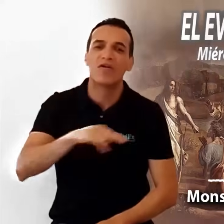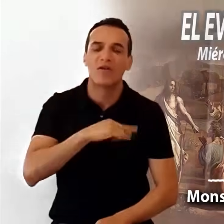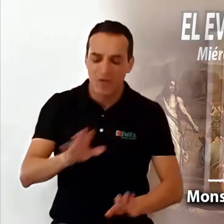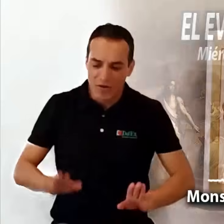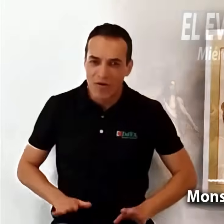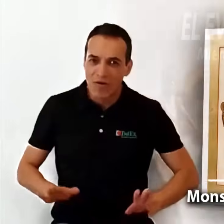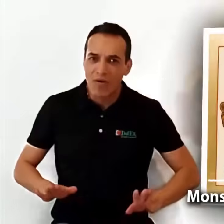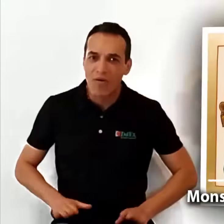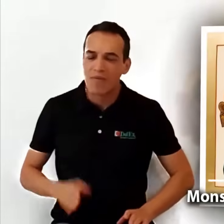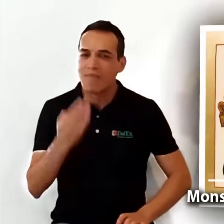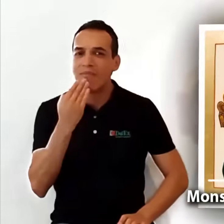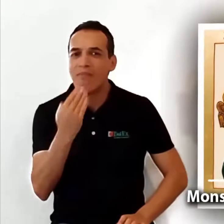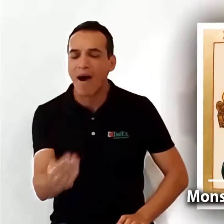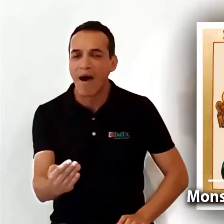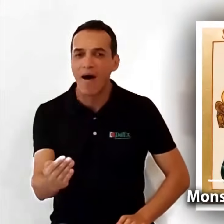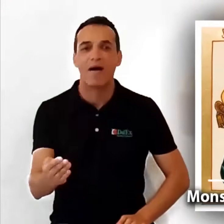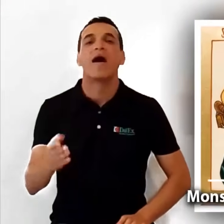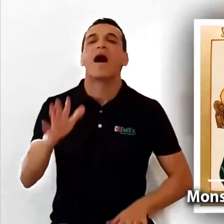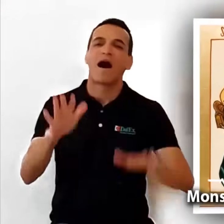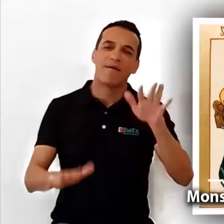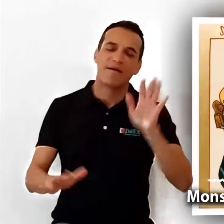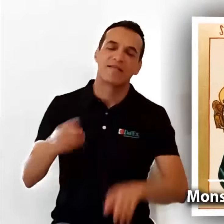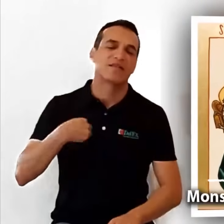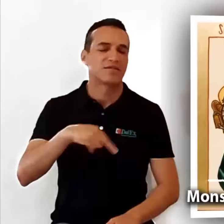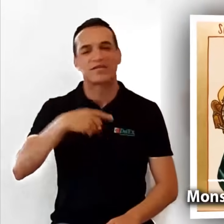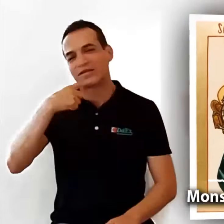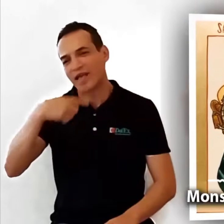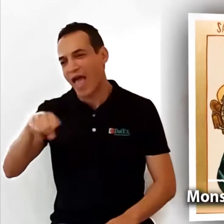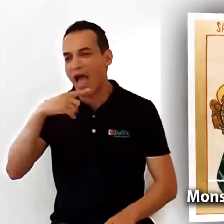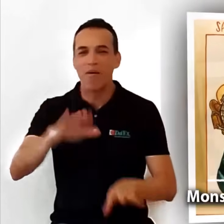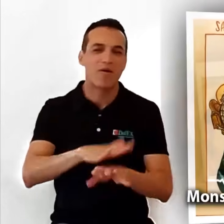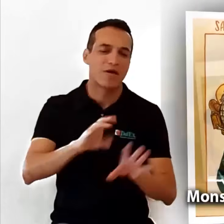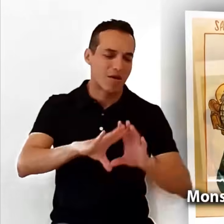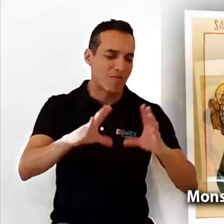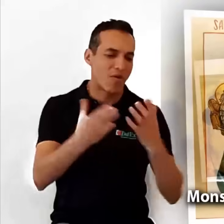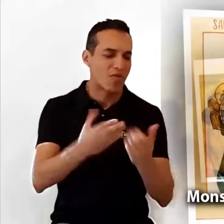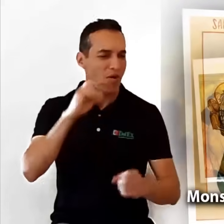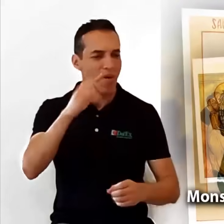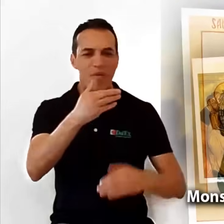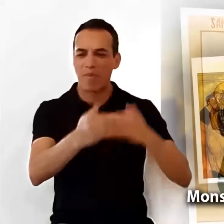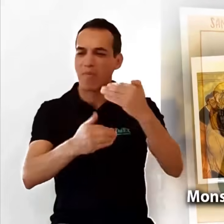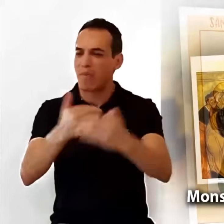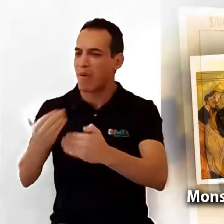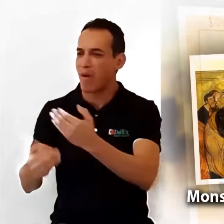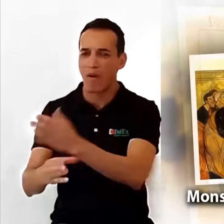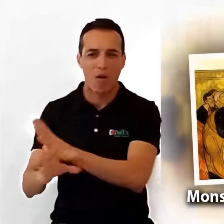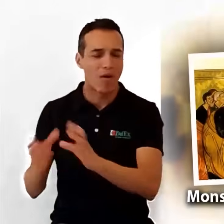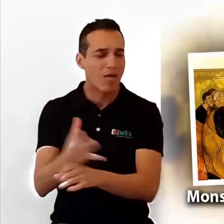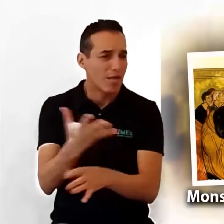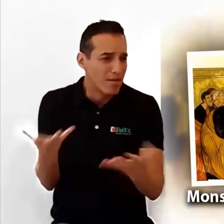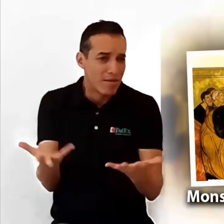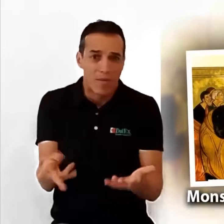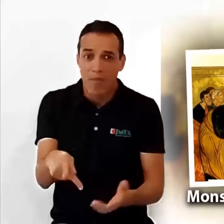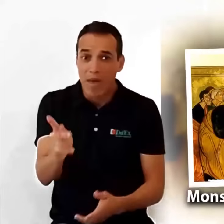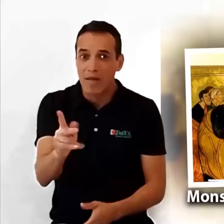Nos quejamos muy tristemente de las situaciones en que se desenvuelve nuestro mundo, pero cada situación,